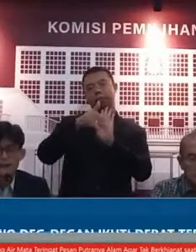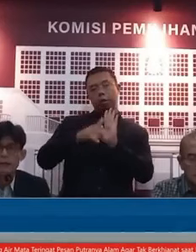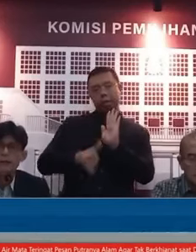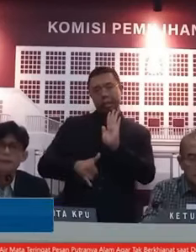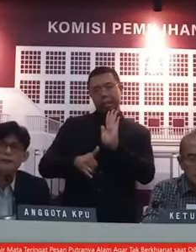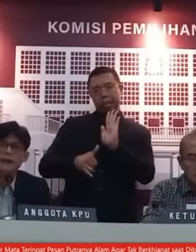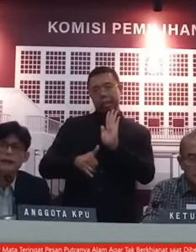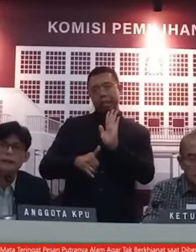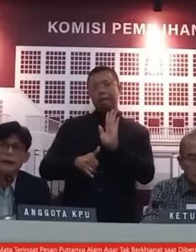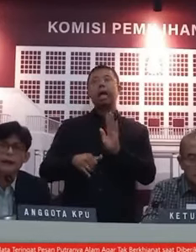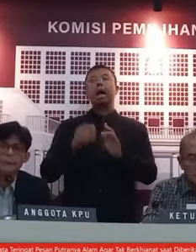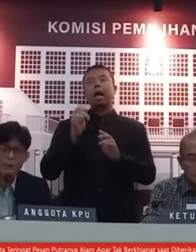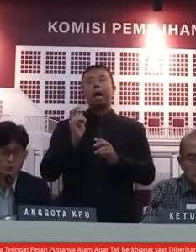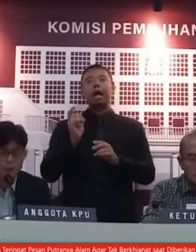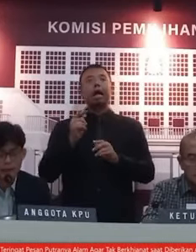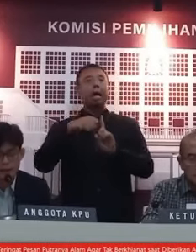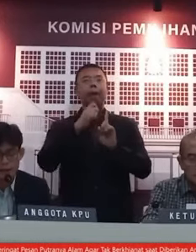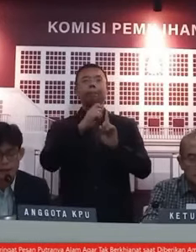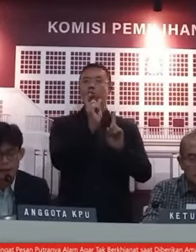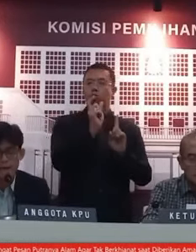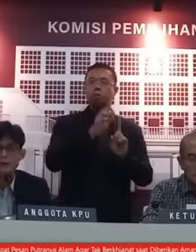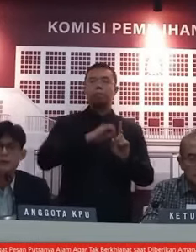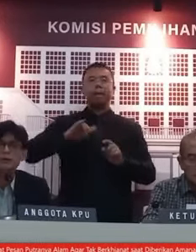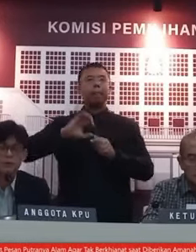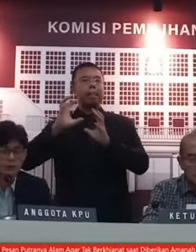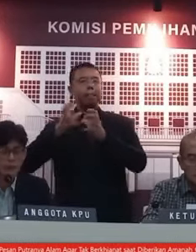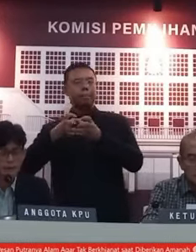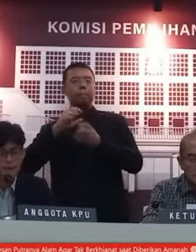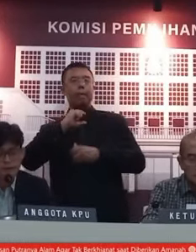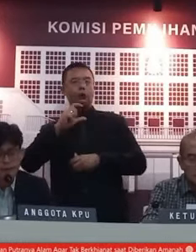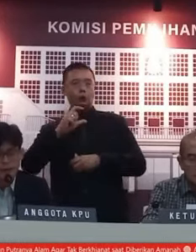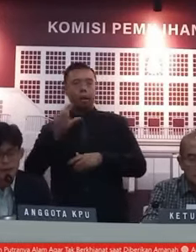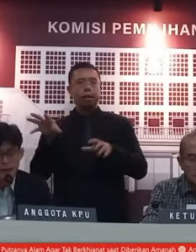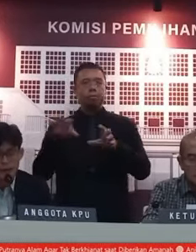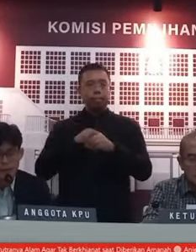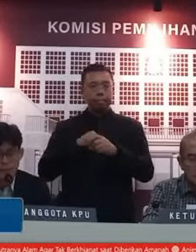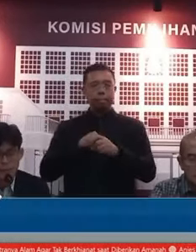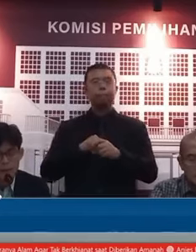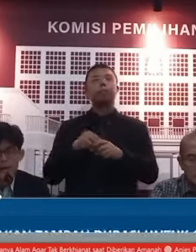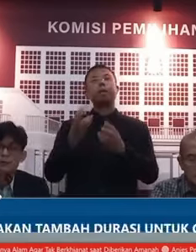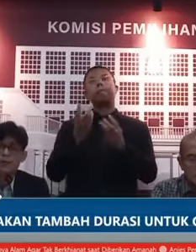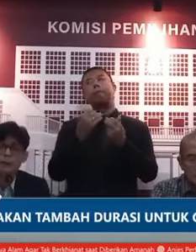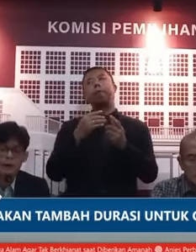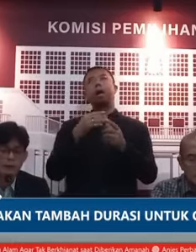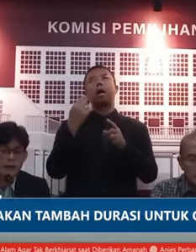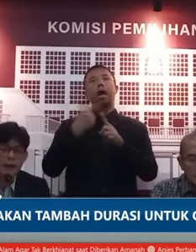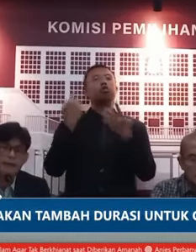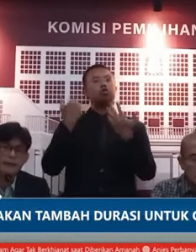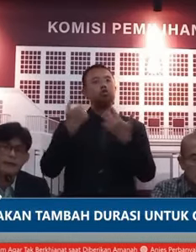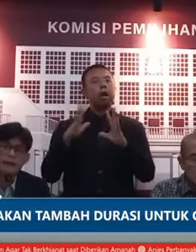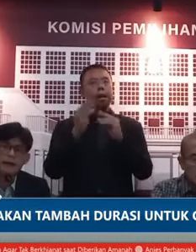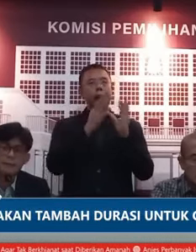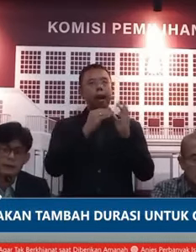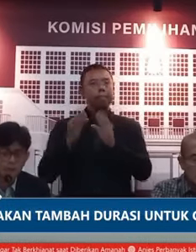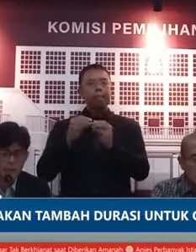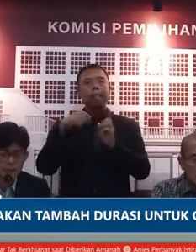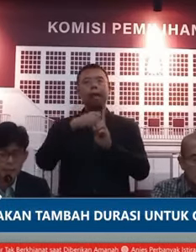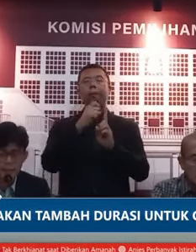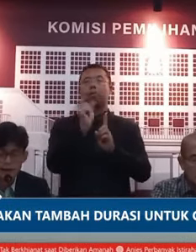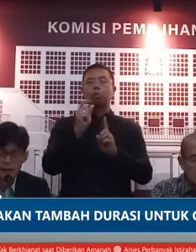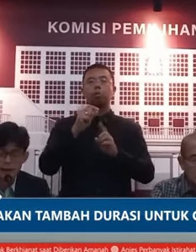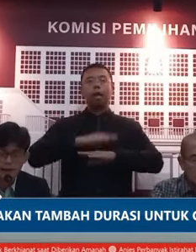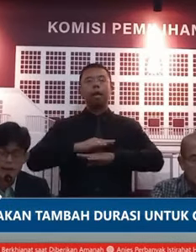berdasarkan hasil rapat disepakati bahwa durasi segmen ke-6 mulanya 2 menit jadi 4 menit. Menurut Agus, meski ada